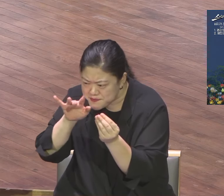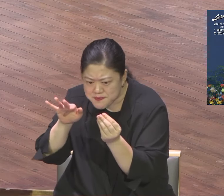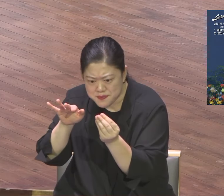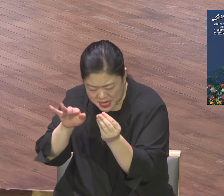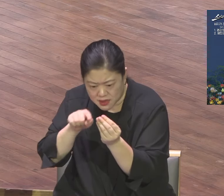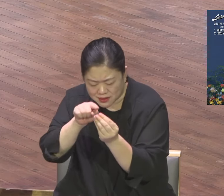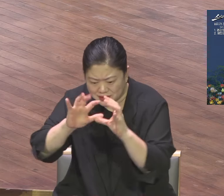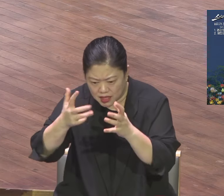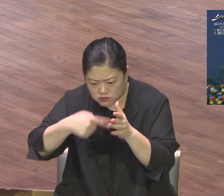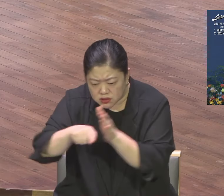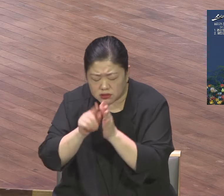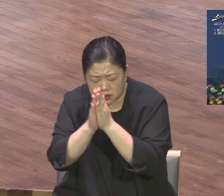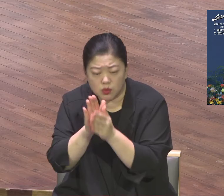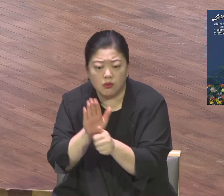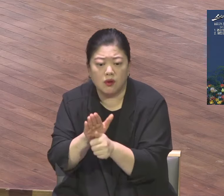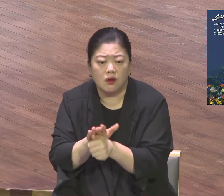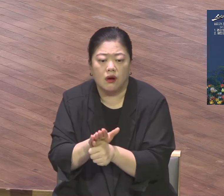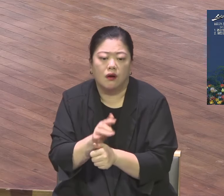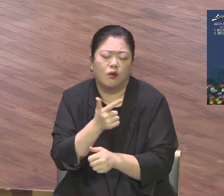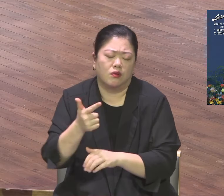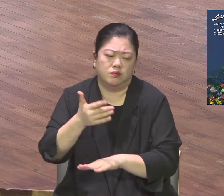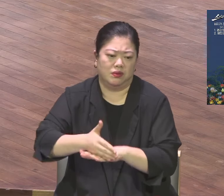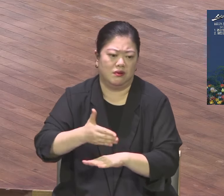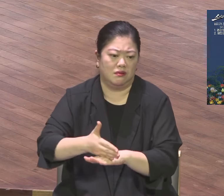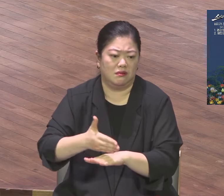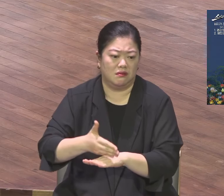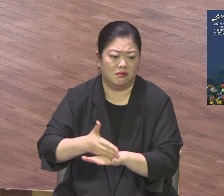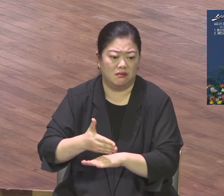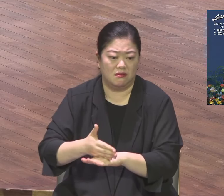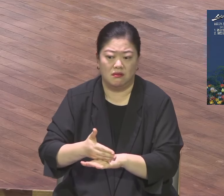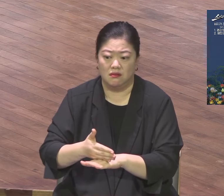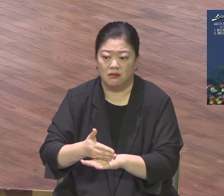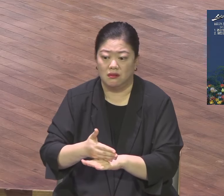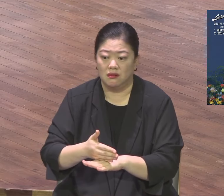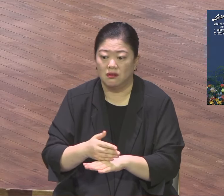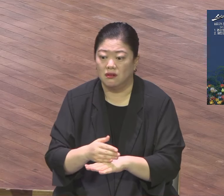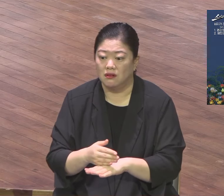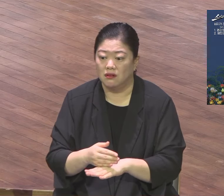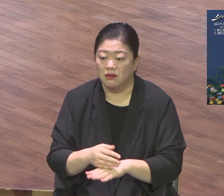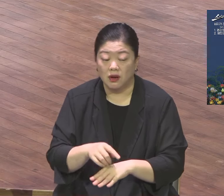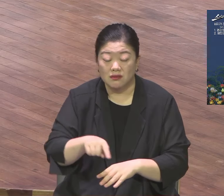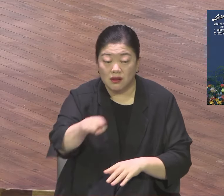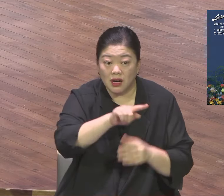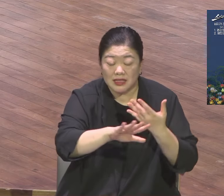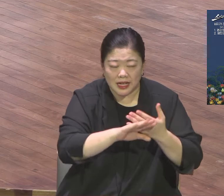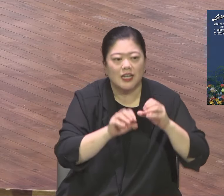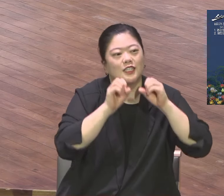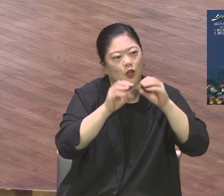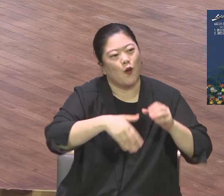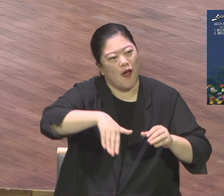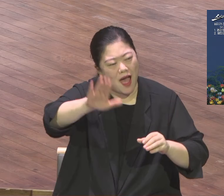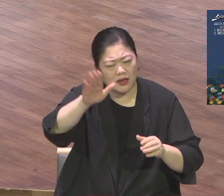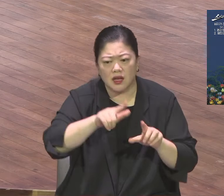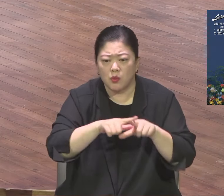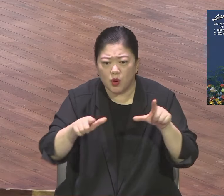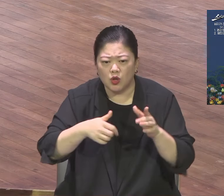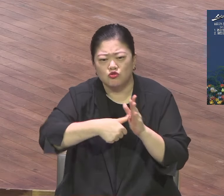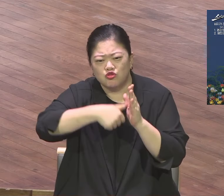사단이 얼마나 배가 아프겠어요. 발악을 하겠어요. 이 예언 공세